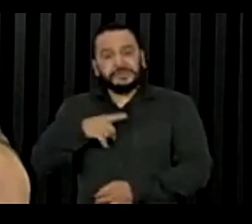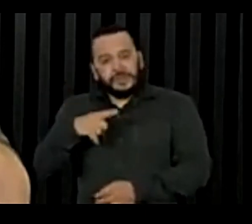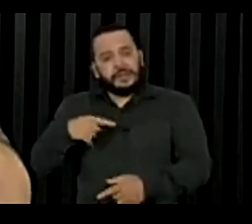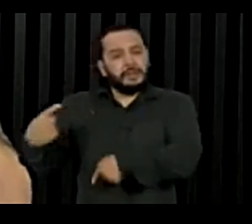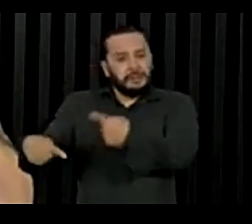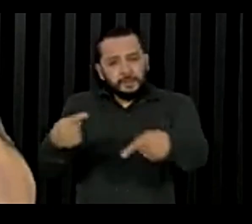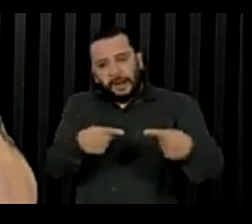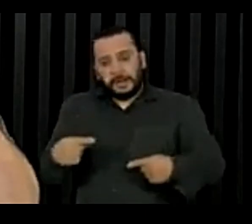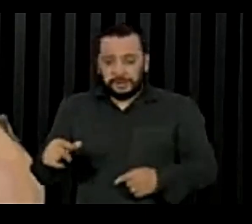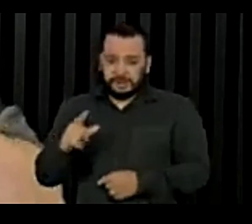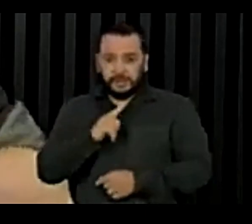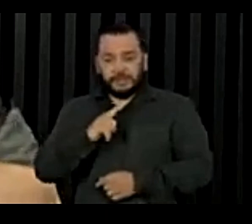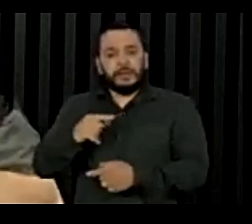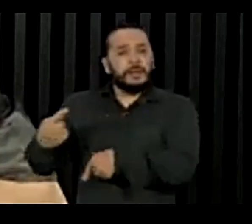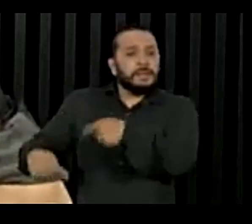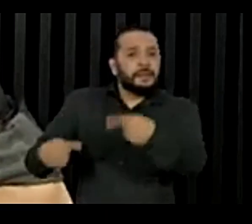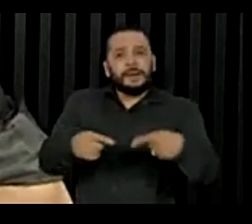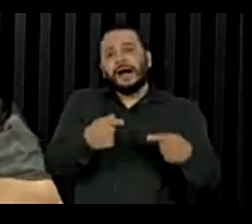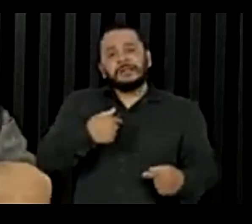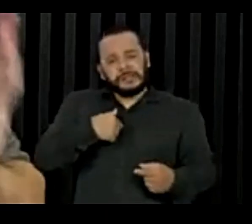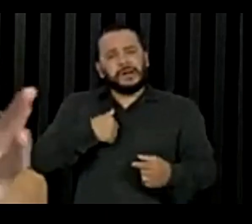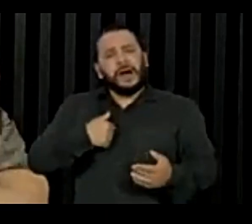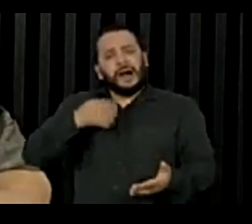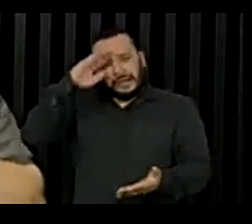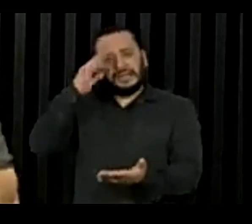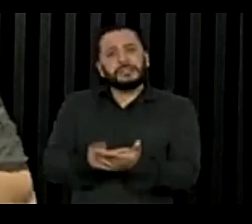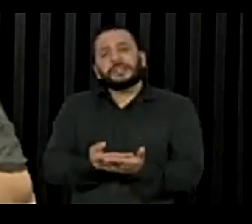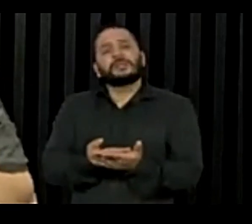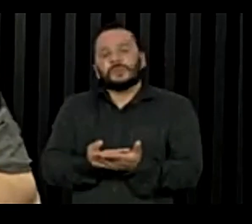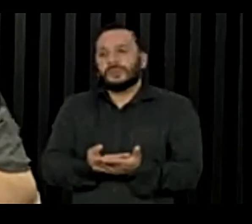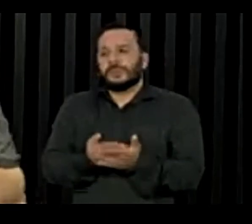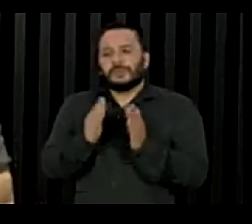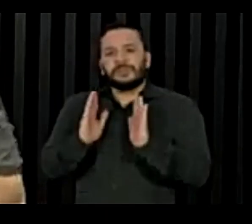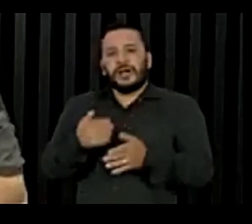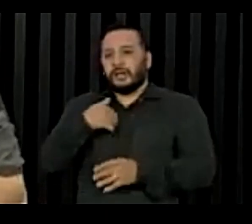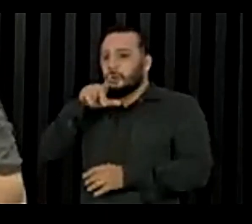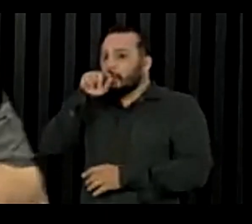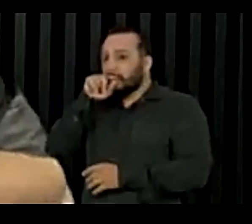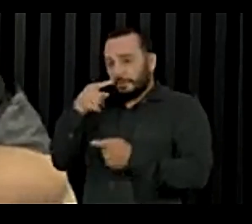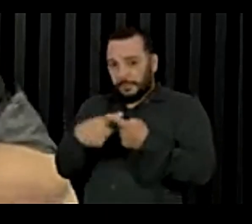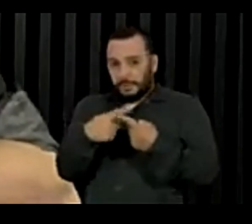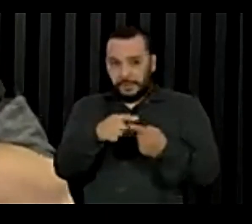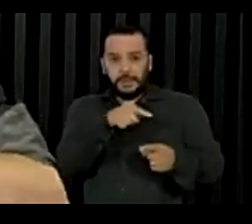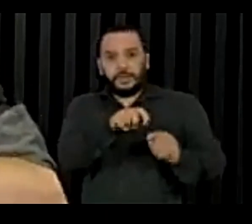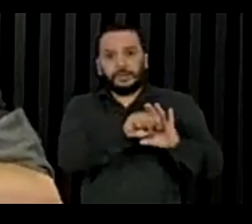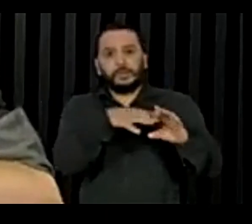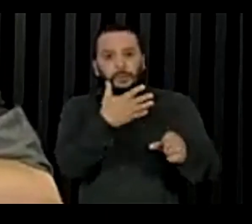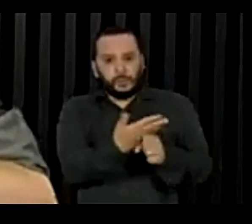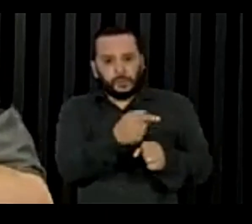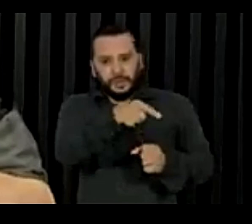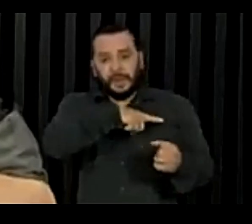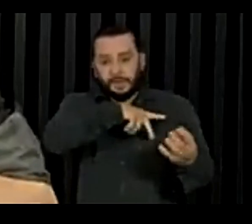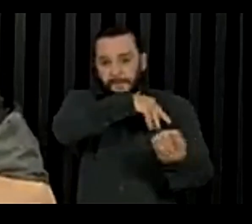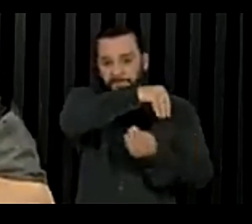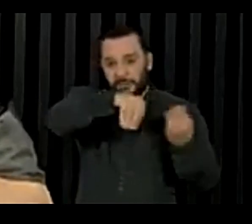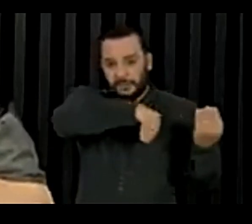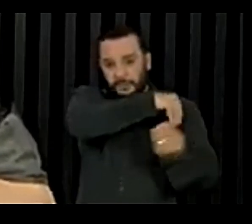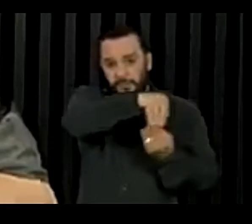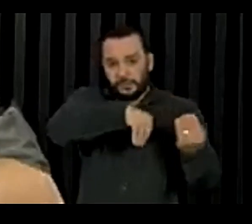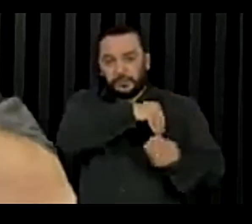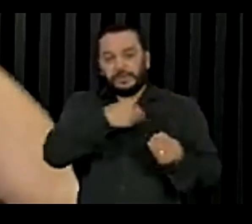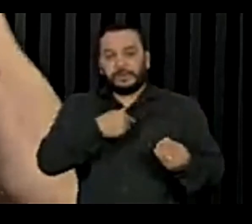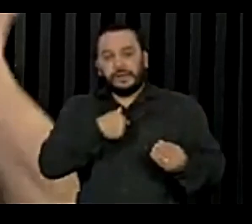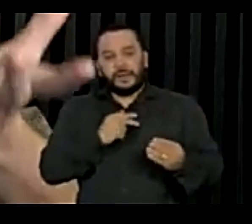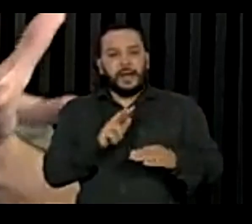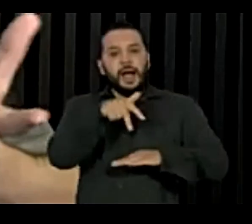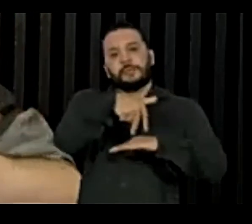esse debate para onde eu acredito que ele deve estar, que é no meu Twitter. Por quê? No YouTube, eu sou uma mistura de